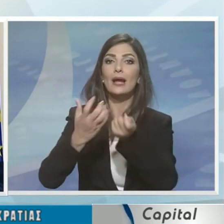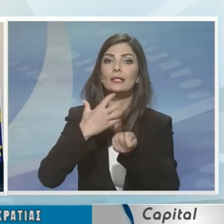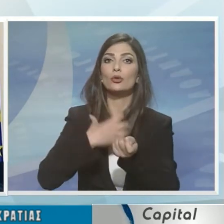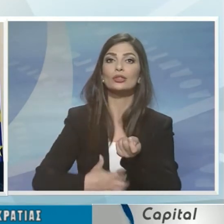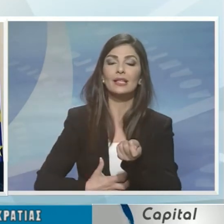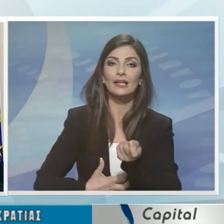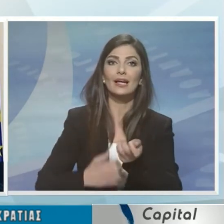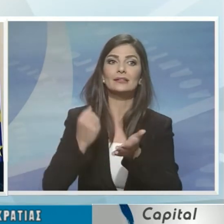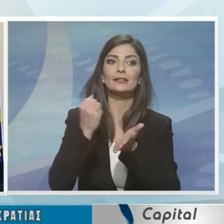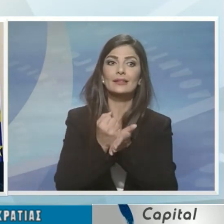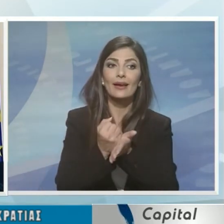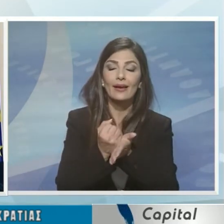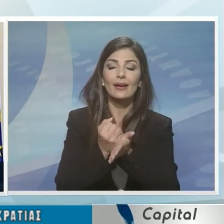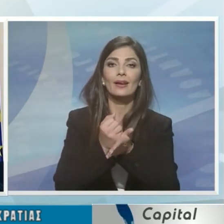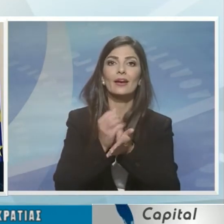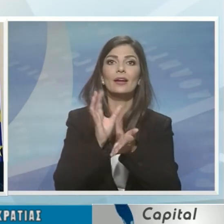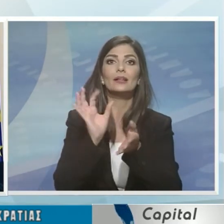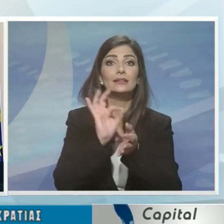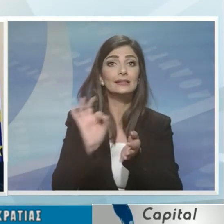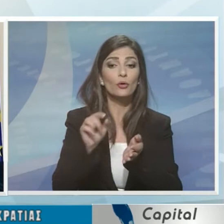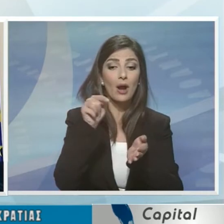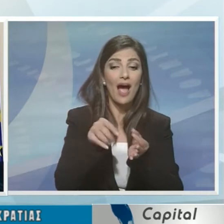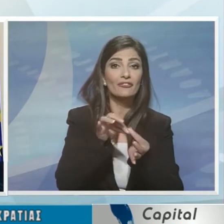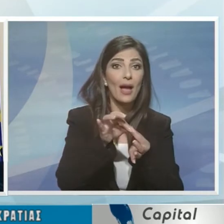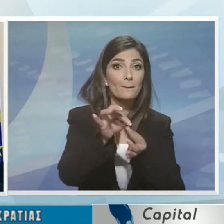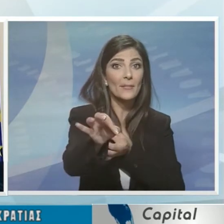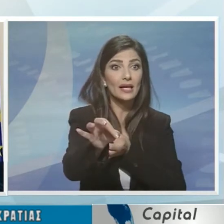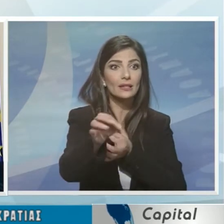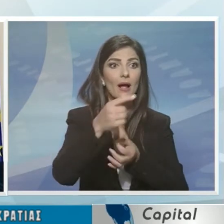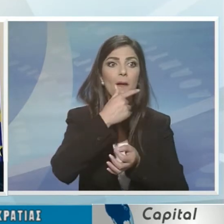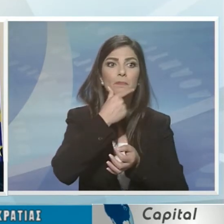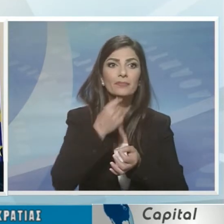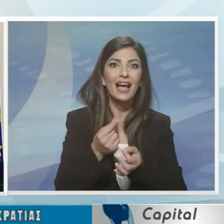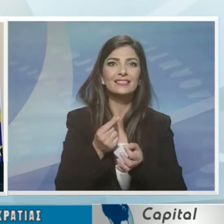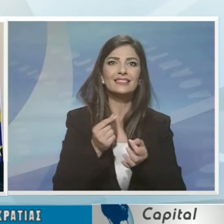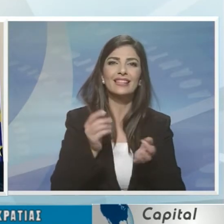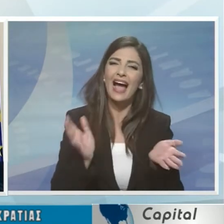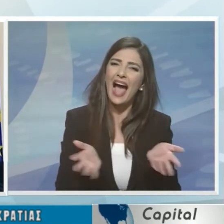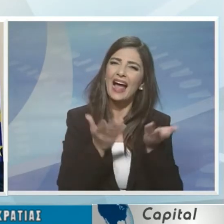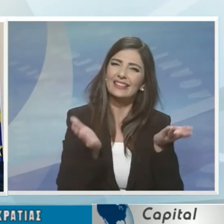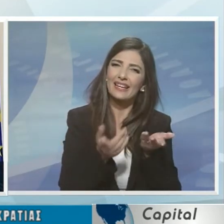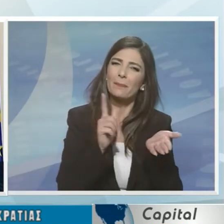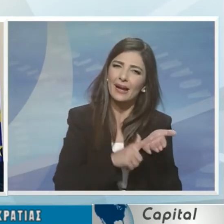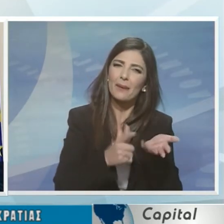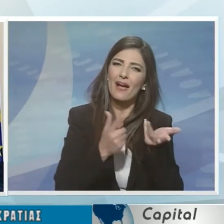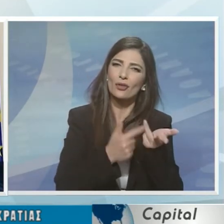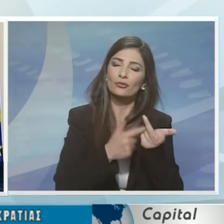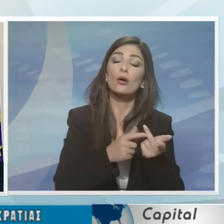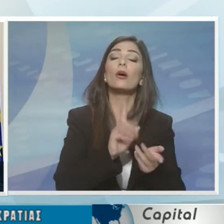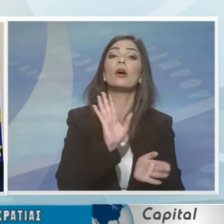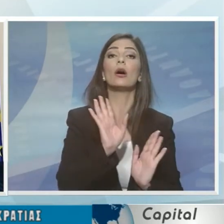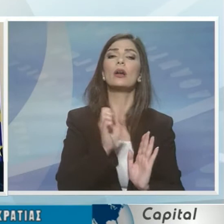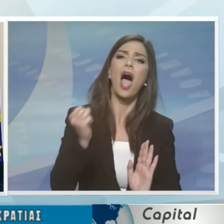Νόσων και δεν αποτελούν έκφραση απλής προτροπής, αλλά οδηγίες προς